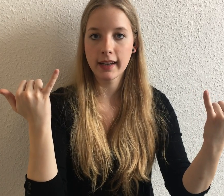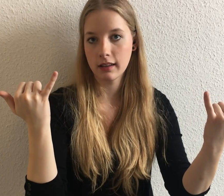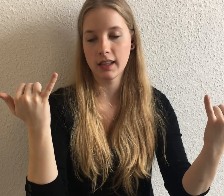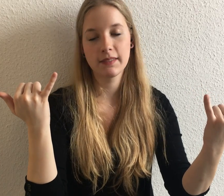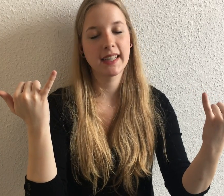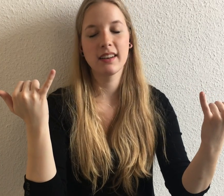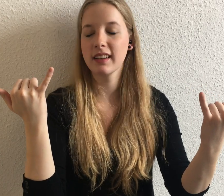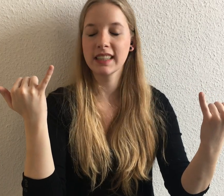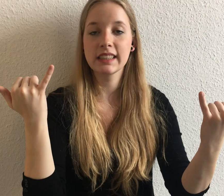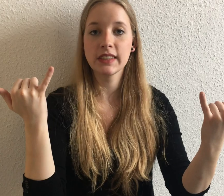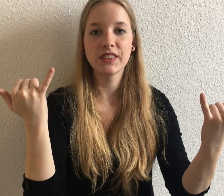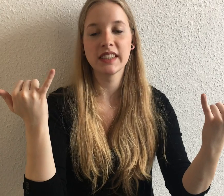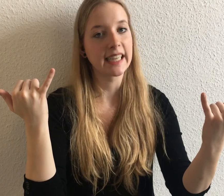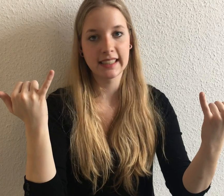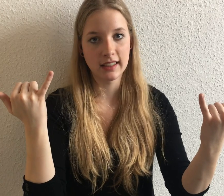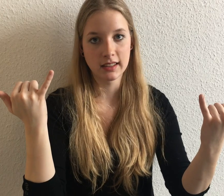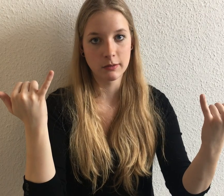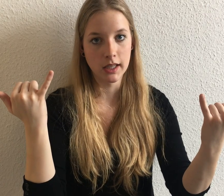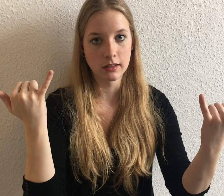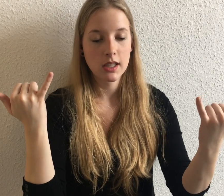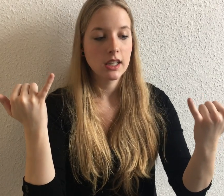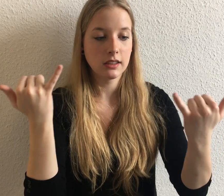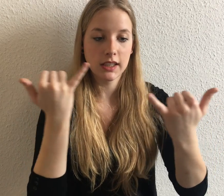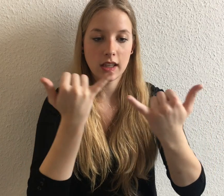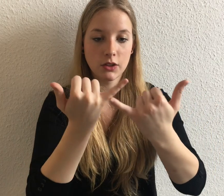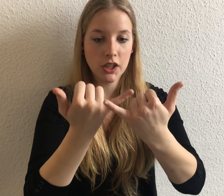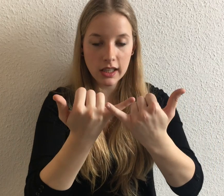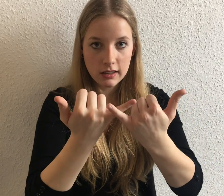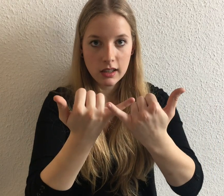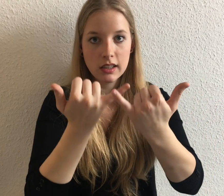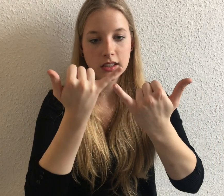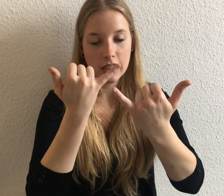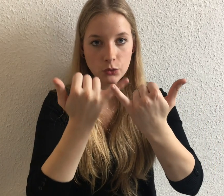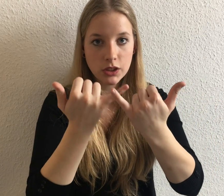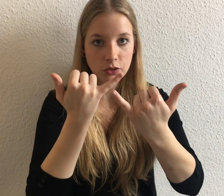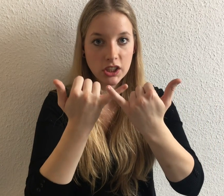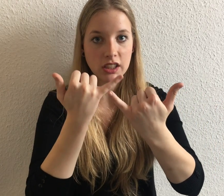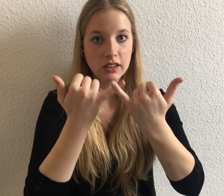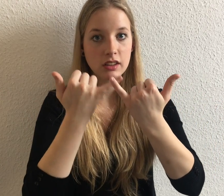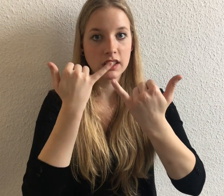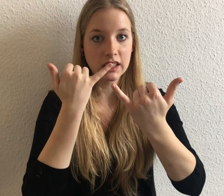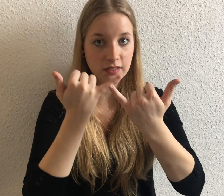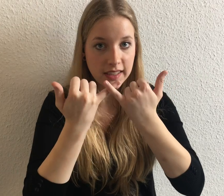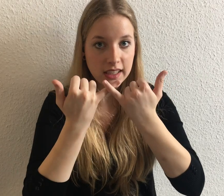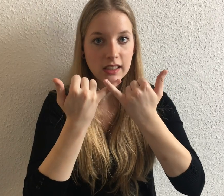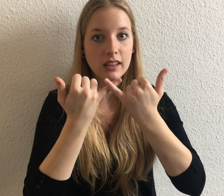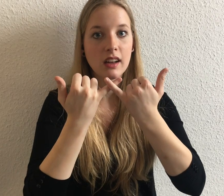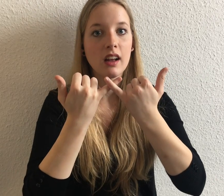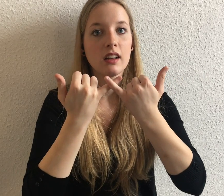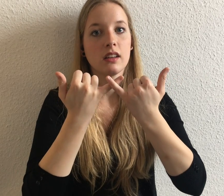Handy. Das wird dann, dieses W wird wieder ganz anders gewertet. Deswegen, also hier ist halt nur dieses W,